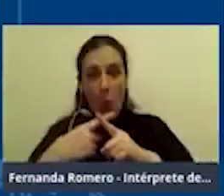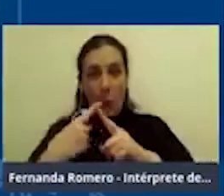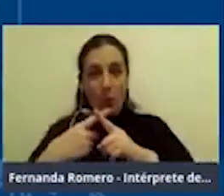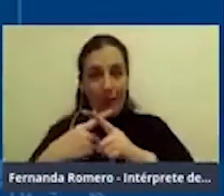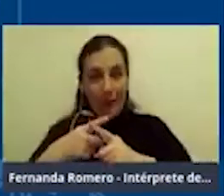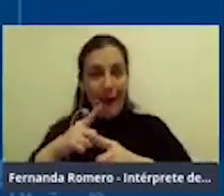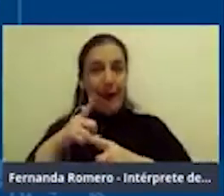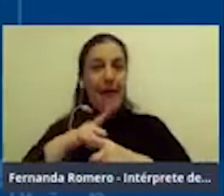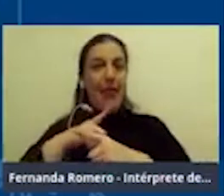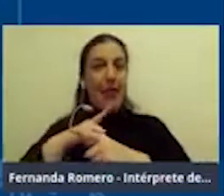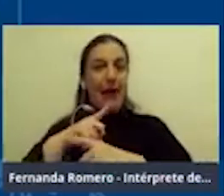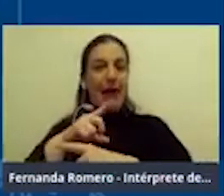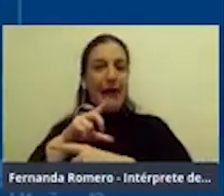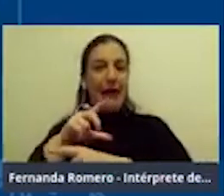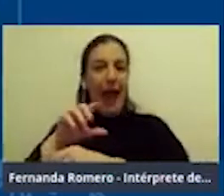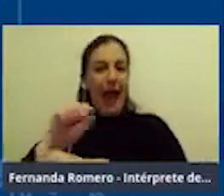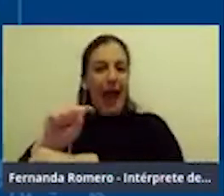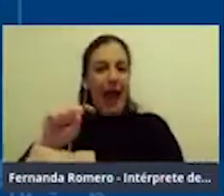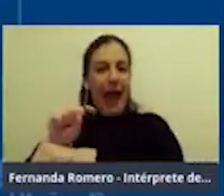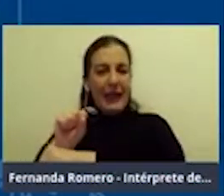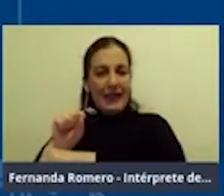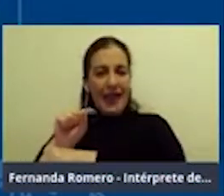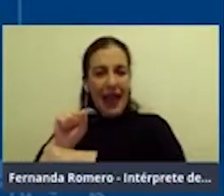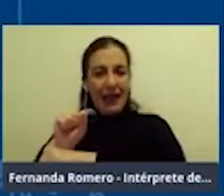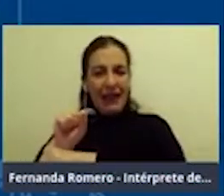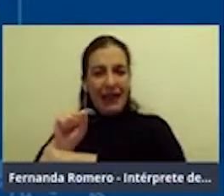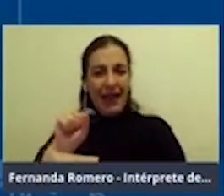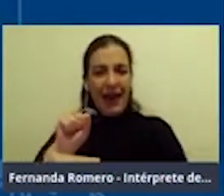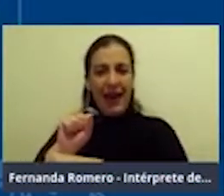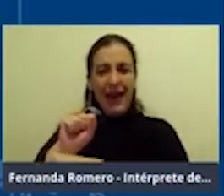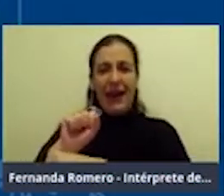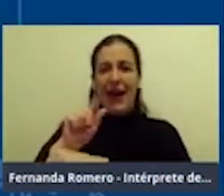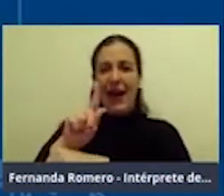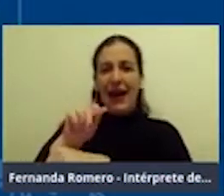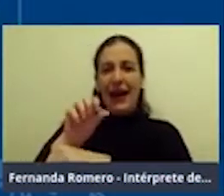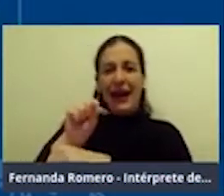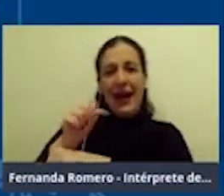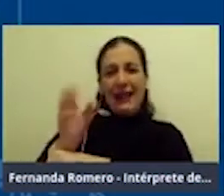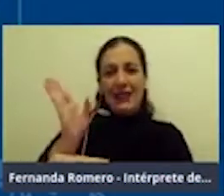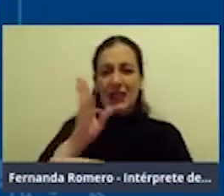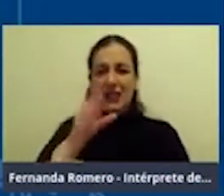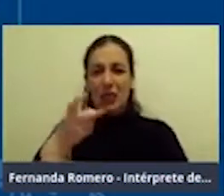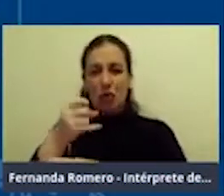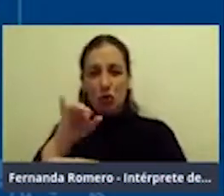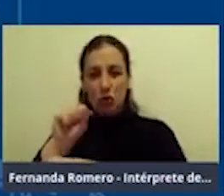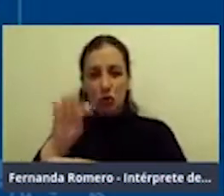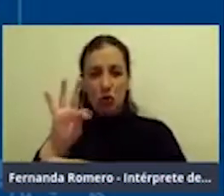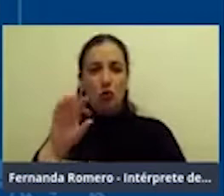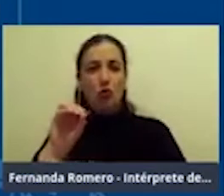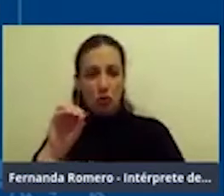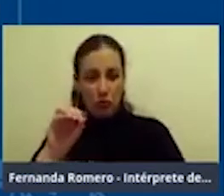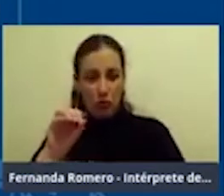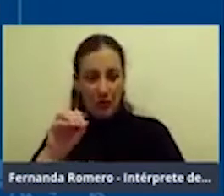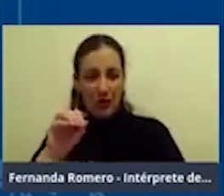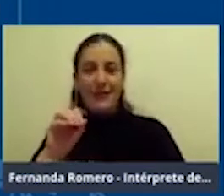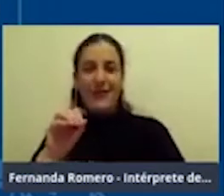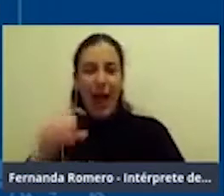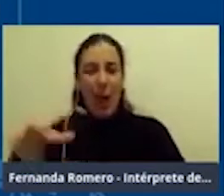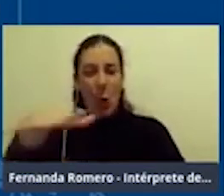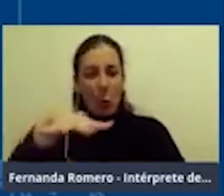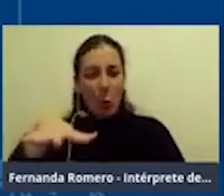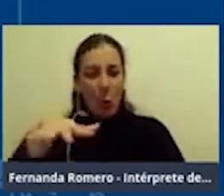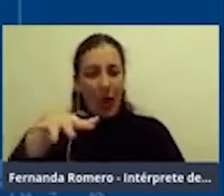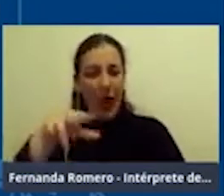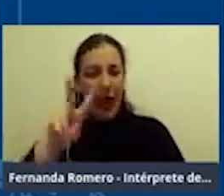de gás natural, gás de xisto, lá na região de Vaca Muerta é a